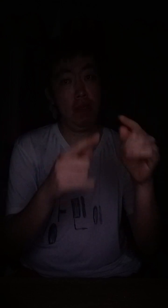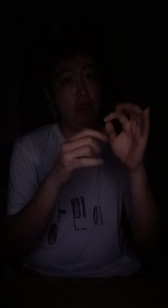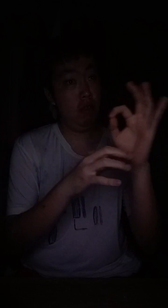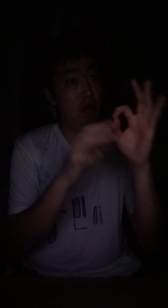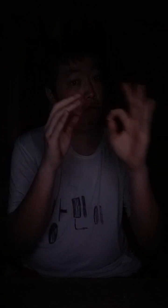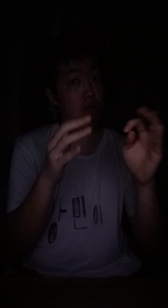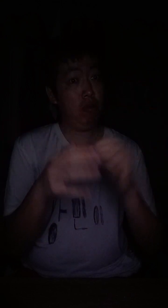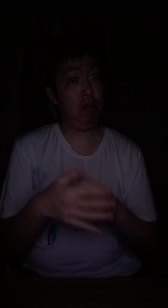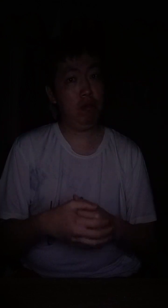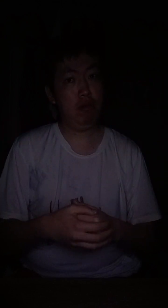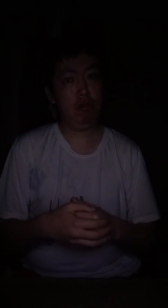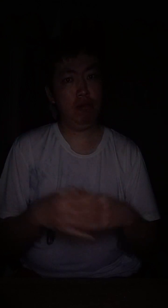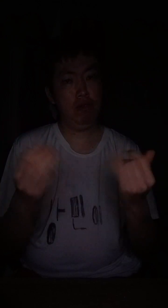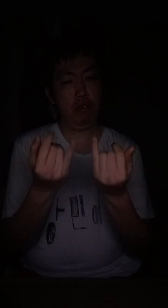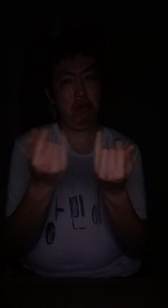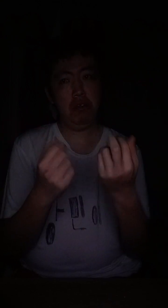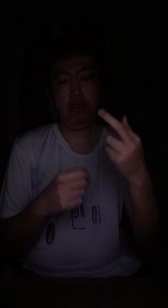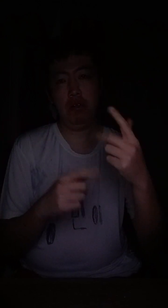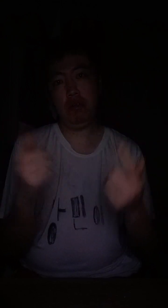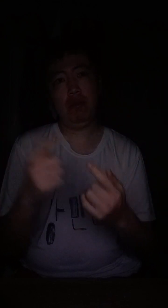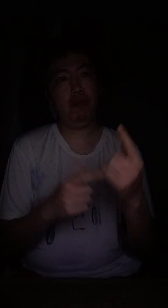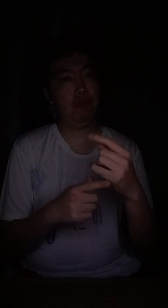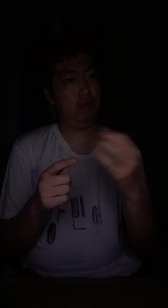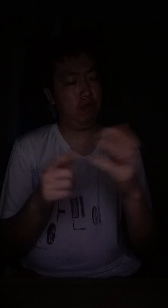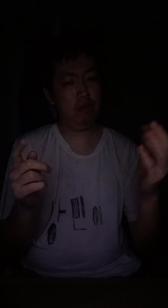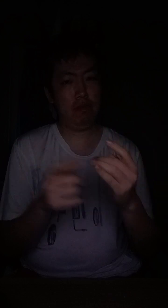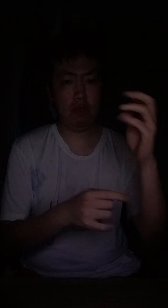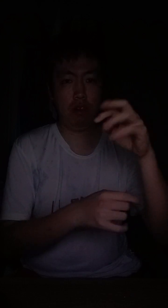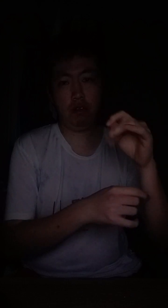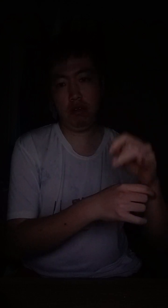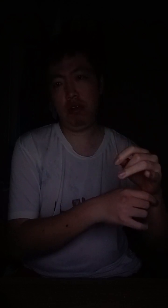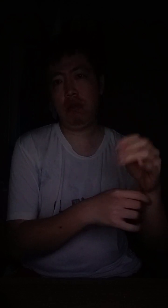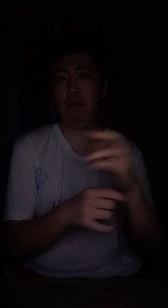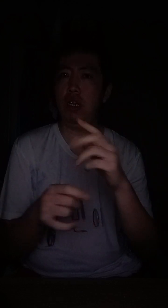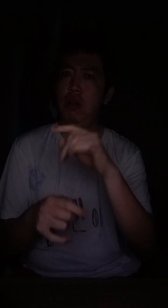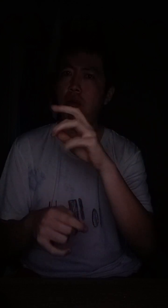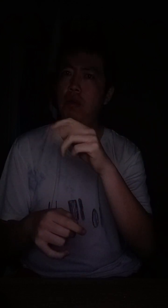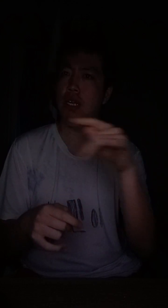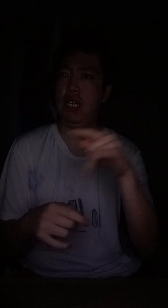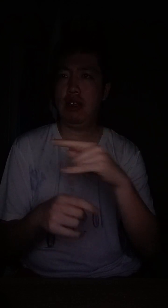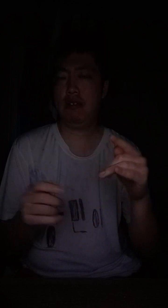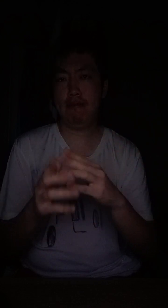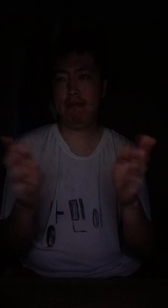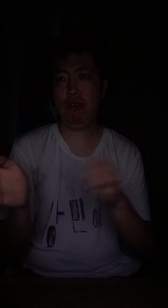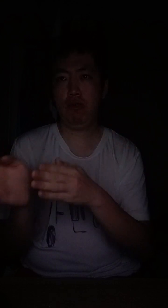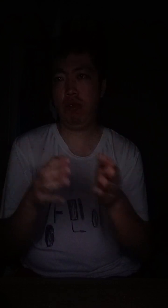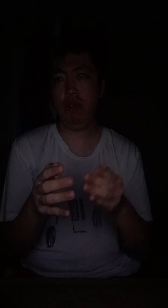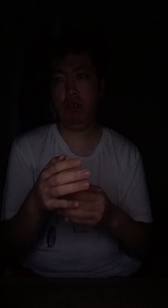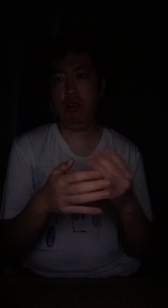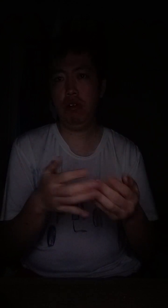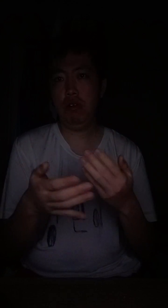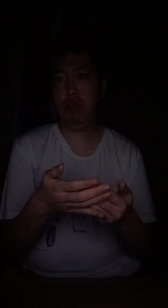발간했습니다. 2000년 7월 청소년 대상 성매수자에 대한 신상공개 제도가 도입된 이후 누적된